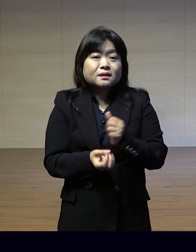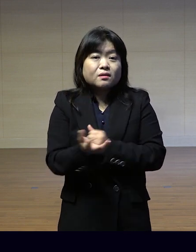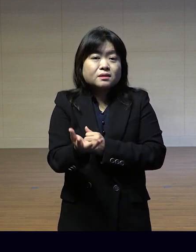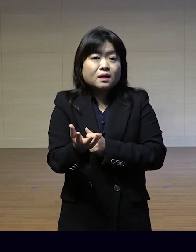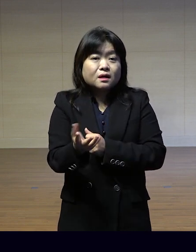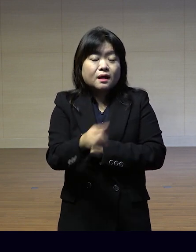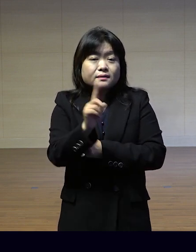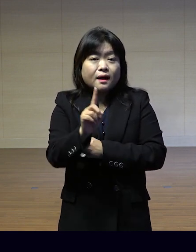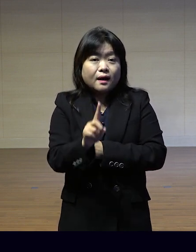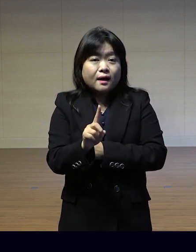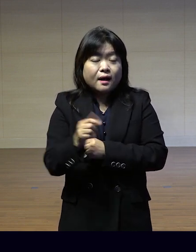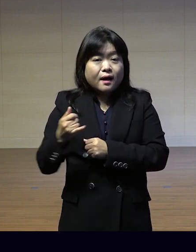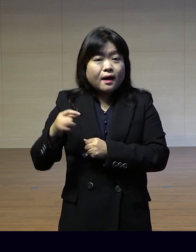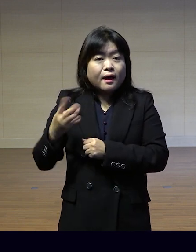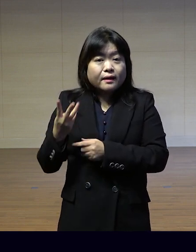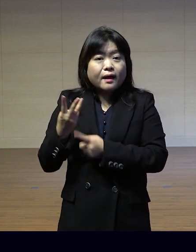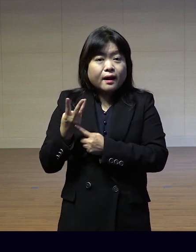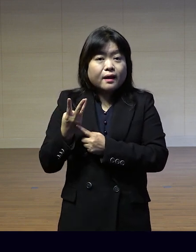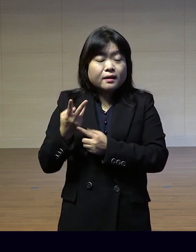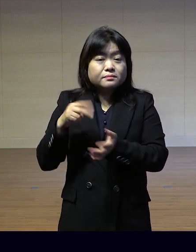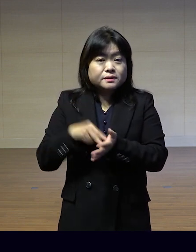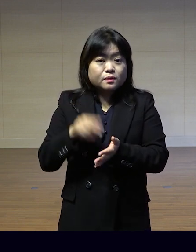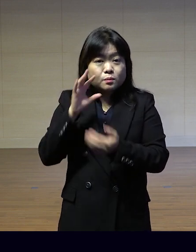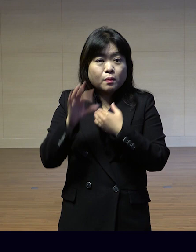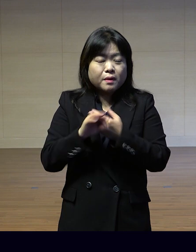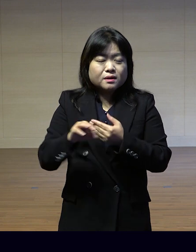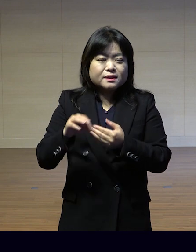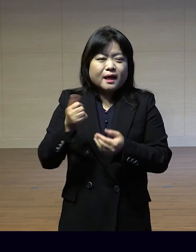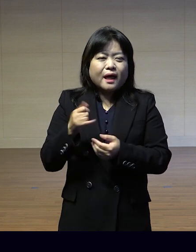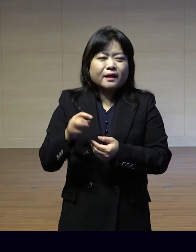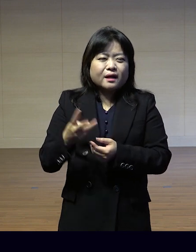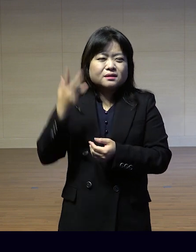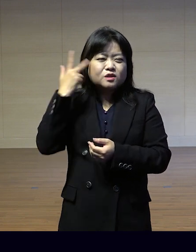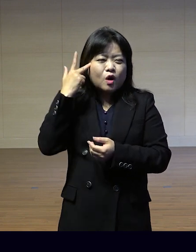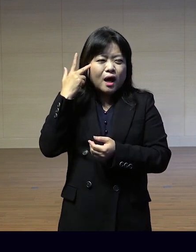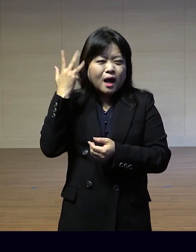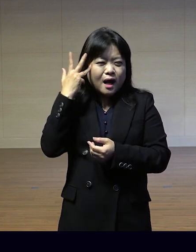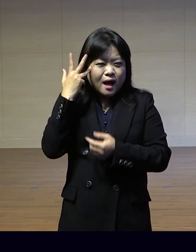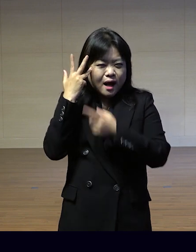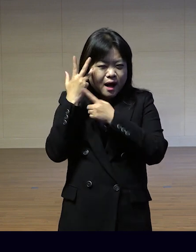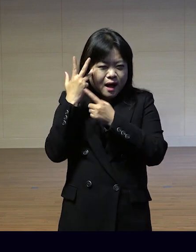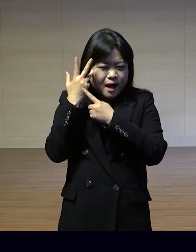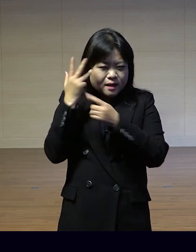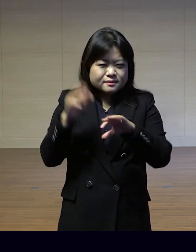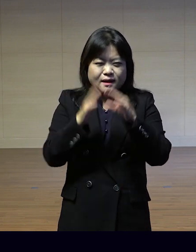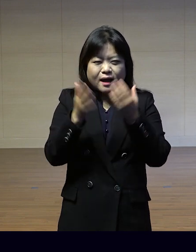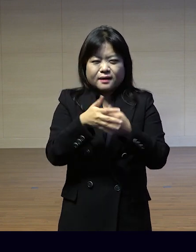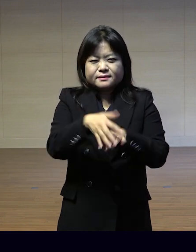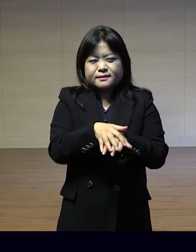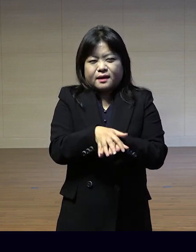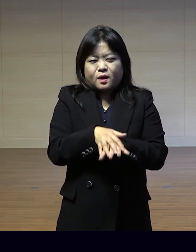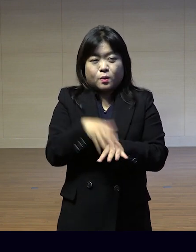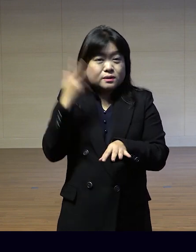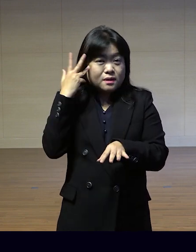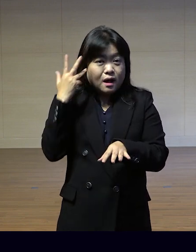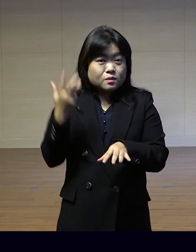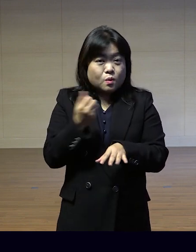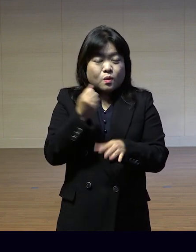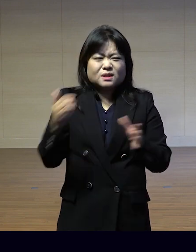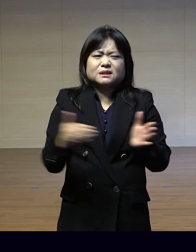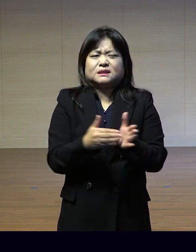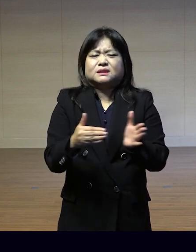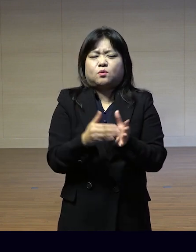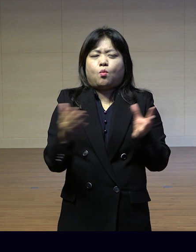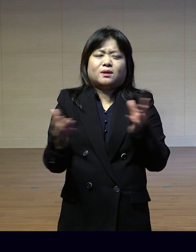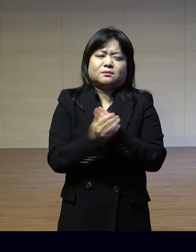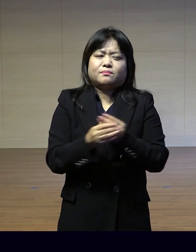하는, 헤겔한테서 보면 철학이라고 하는 것은 일단 모든 것들이 체계를 통해서 끝나거든요. 완성이